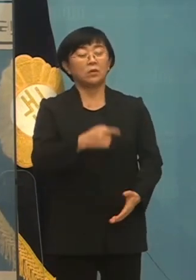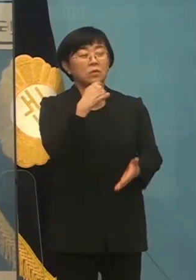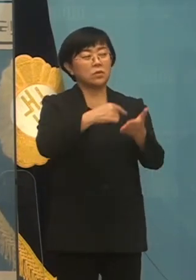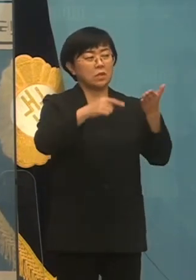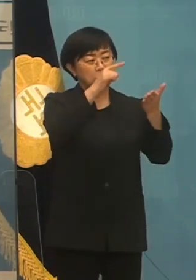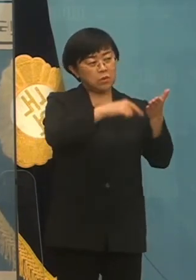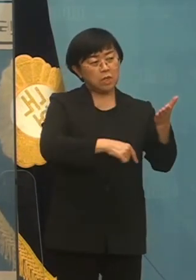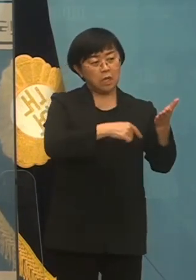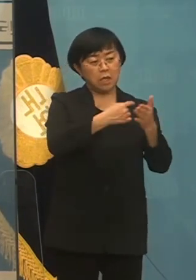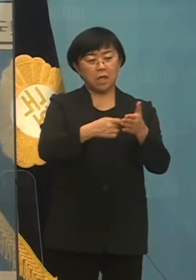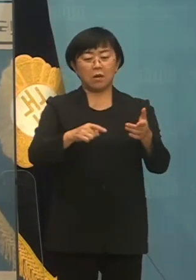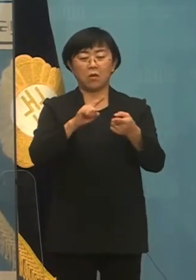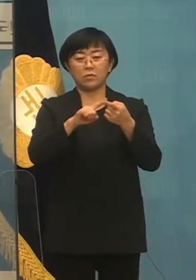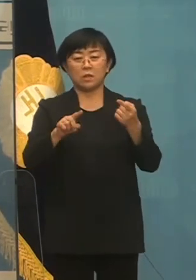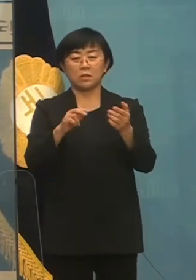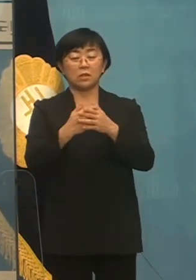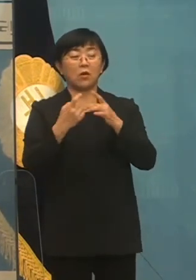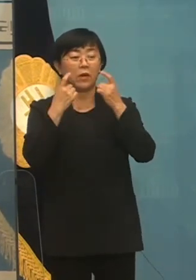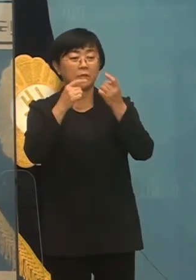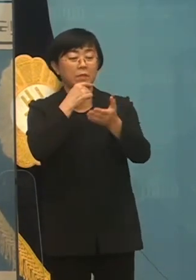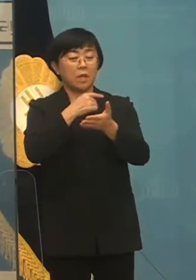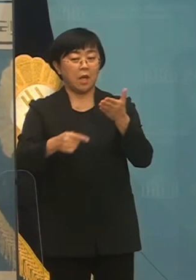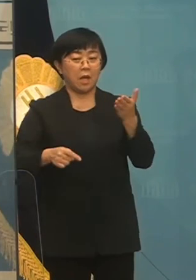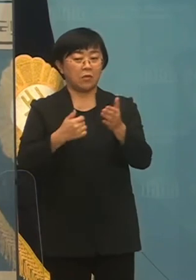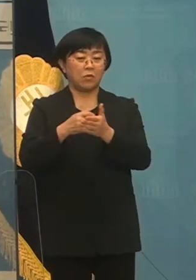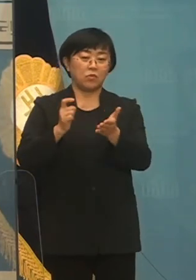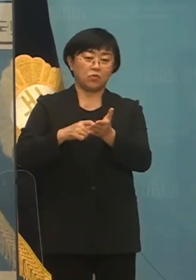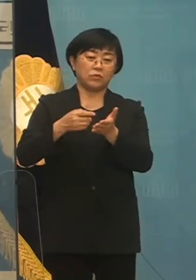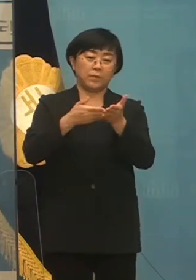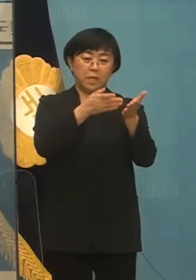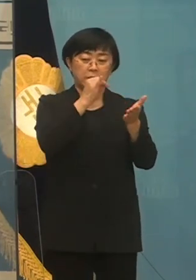손실보상 업종의 전환은 여행업 피해 보상을 촉구합니다.